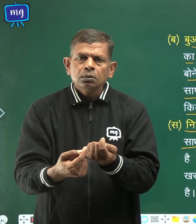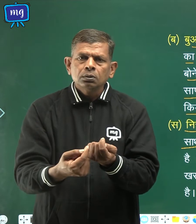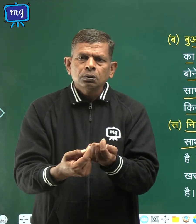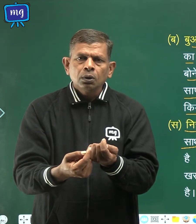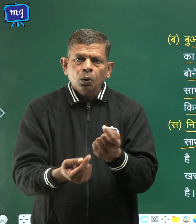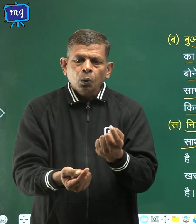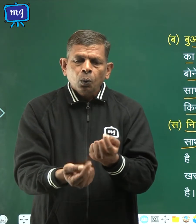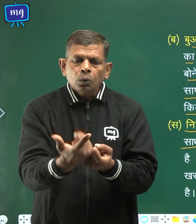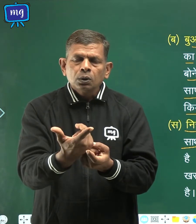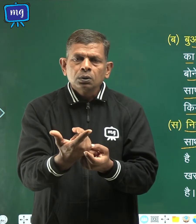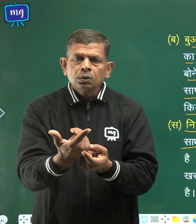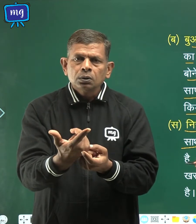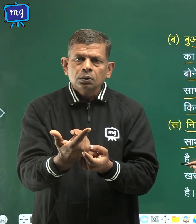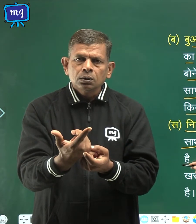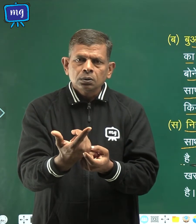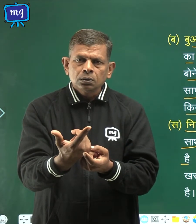उग जाते हैं,